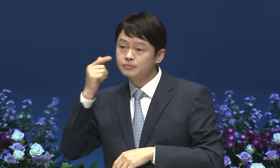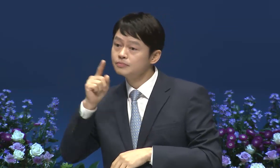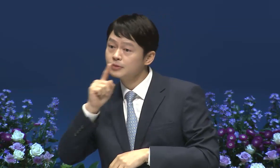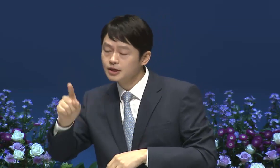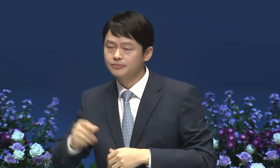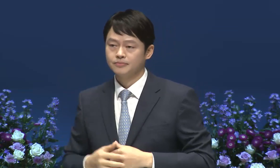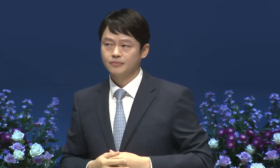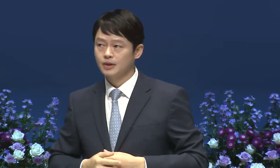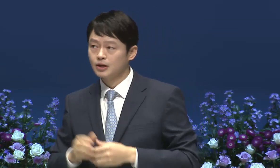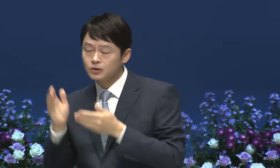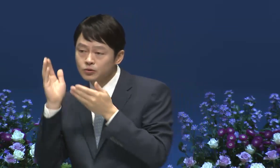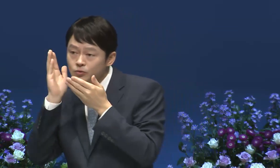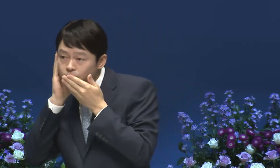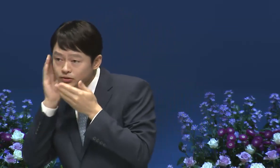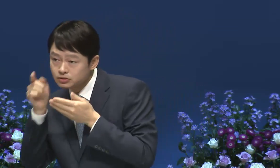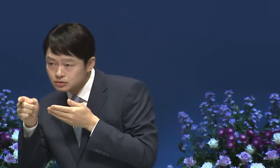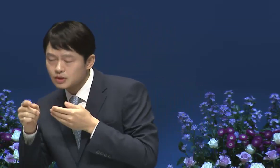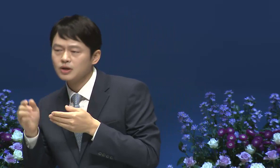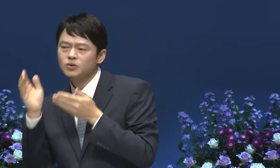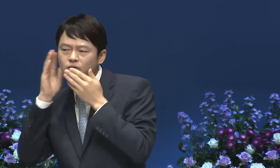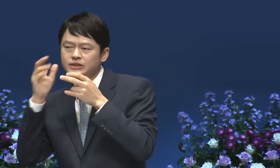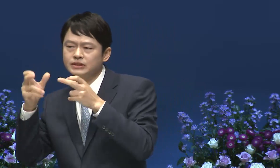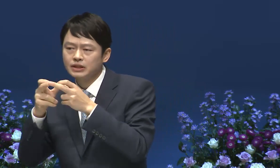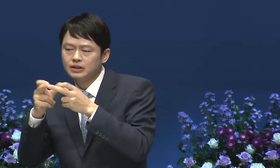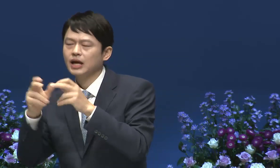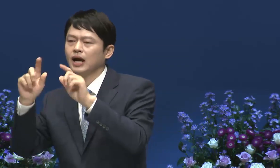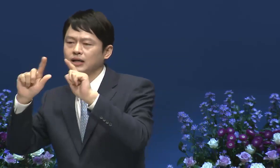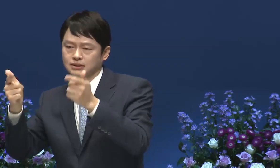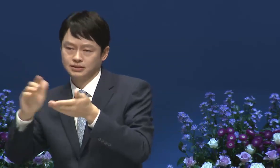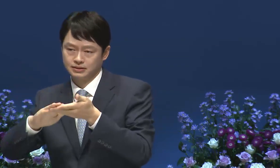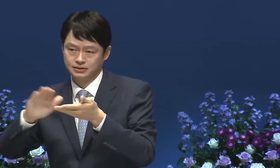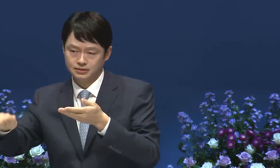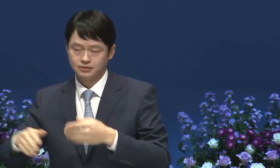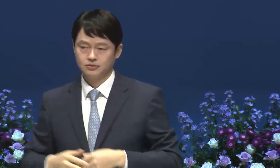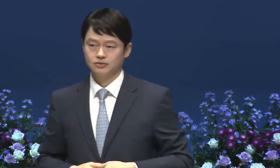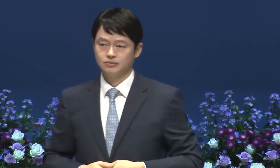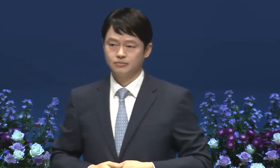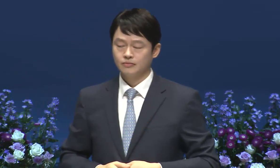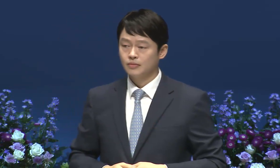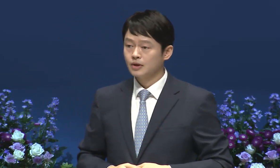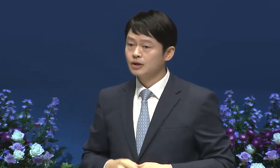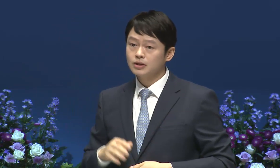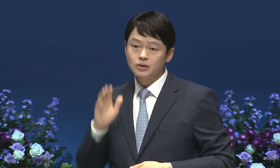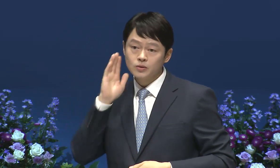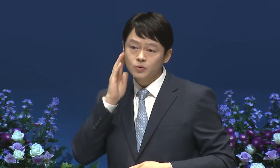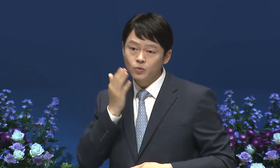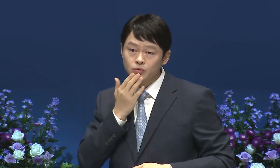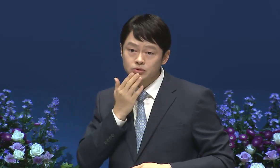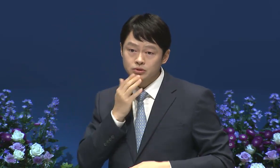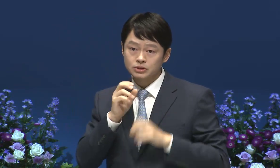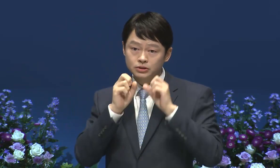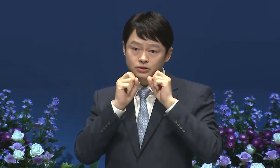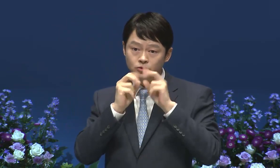그것과 상관없이 류 목사님은 우리가 농인이지만 단순히 그저 농인이 아닌